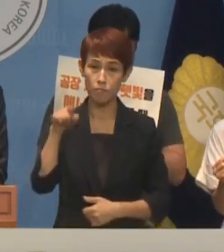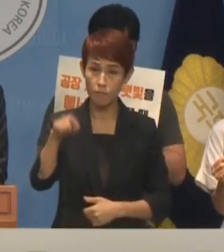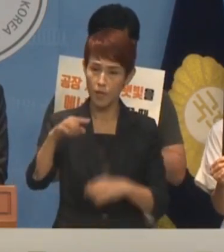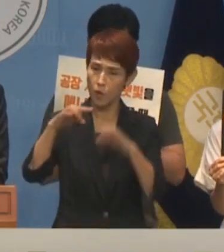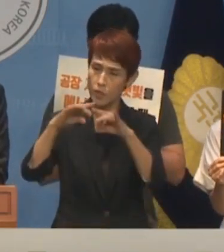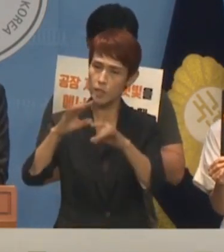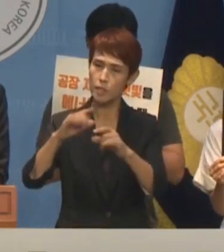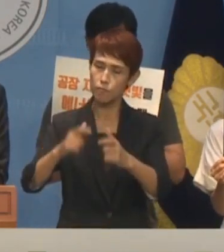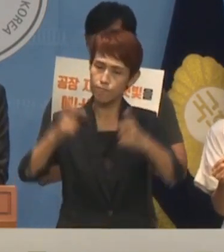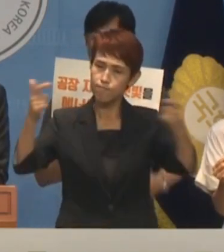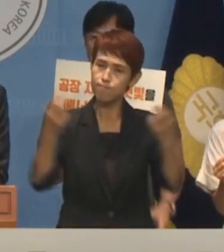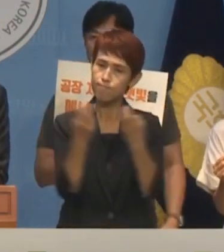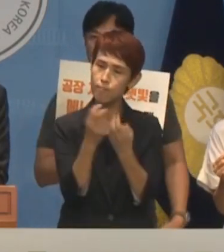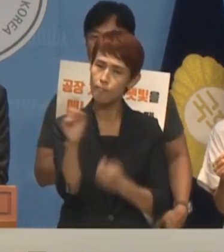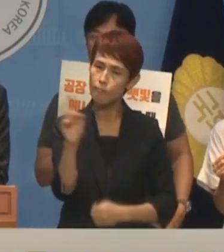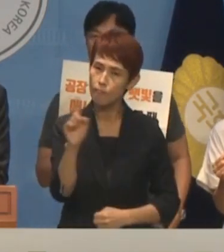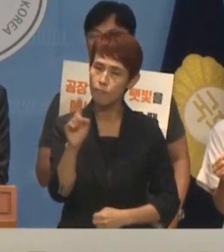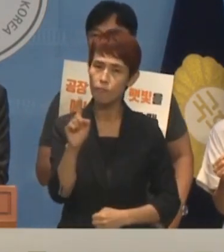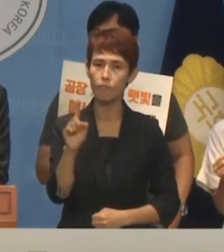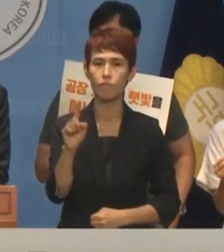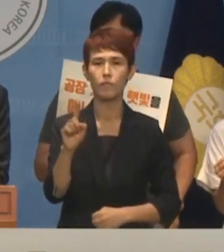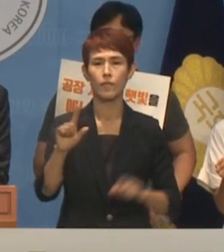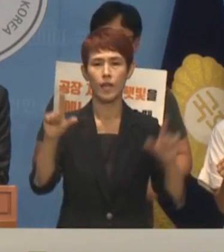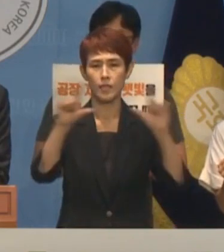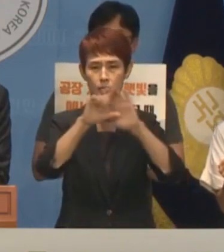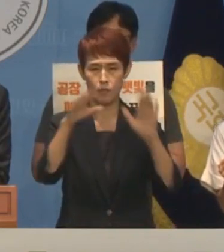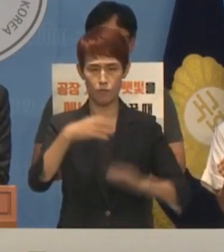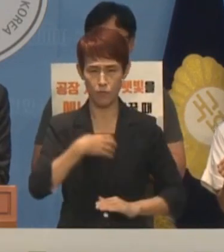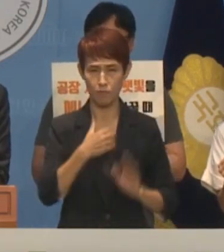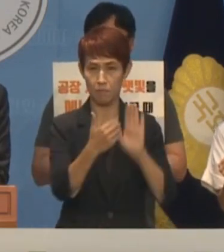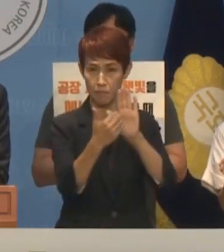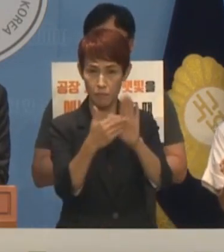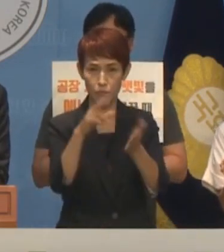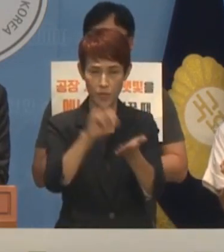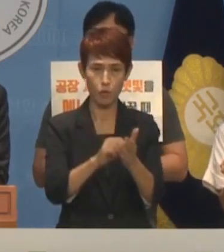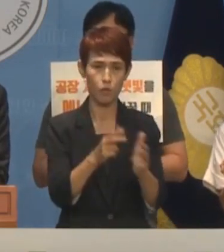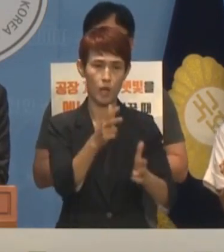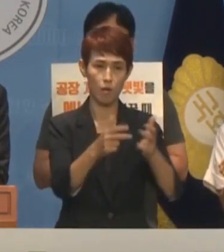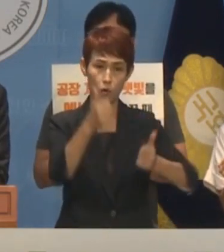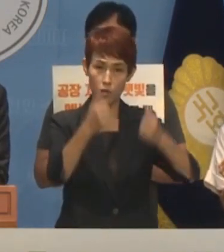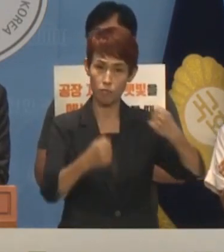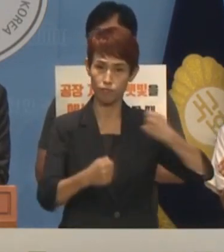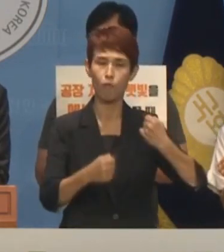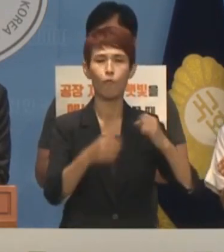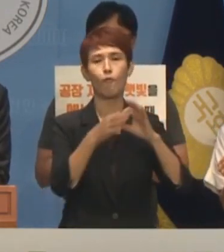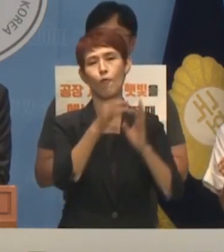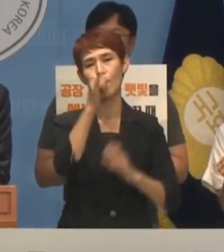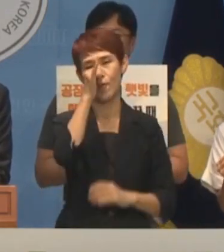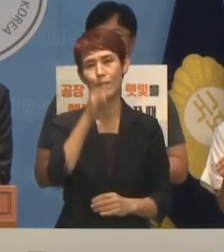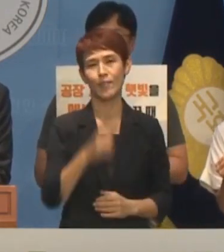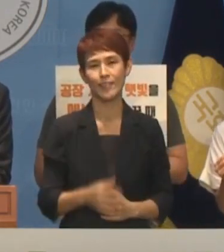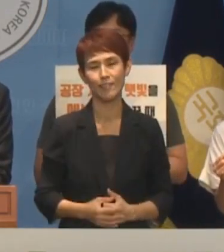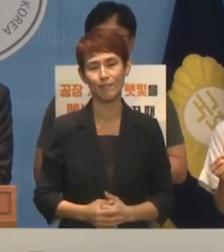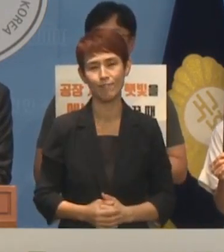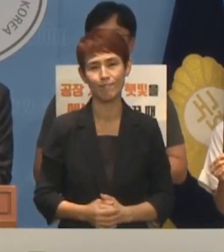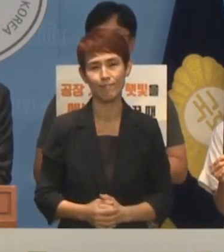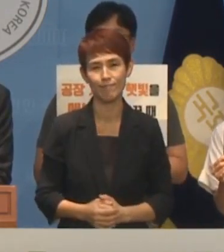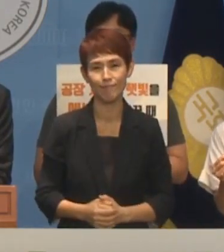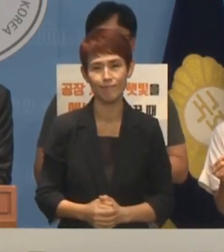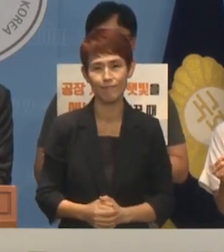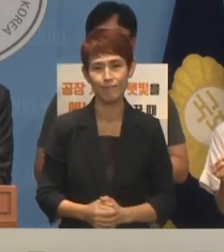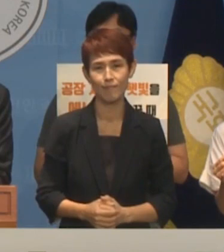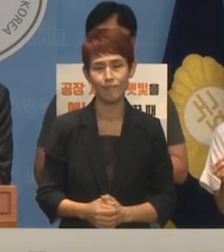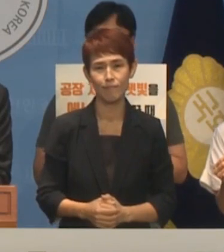어떻게 확대하느냐는 기후위기 대응뿐 아니라 산업의 경쟁력에도 직결된 문제입니다.